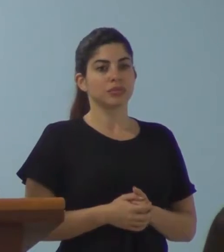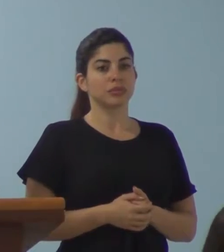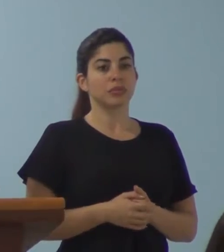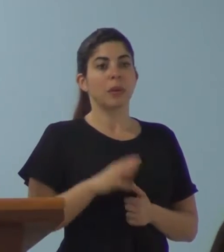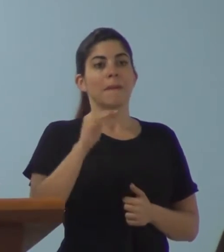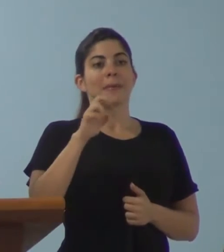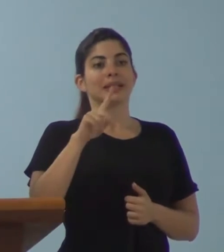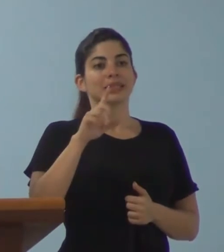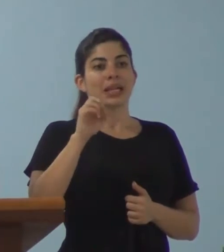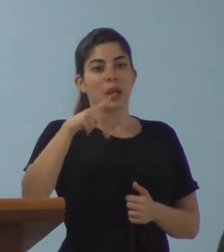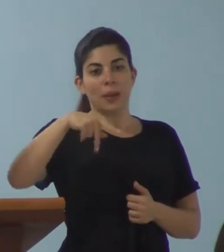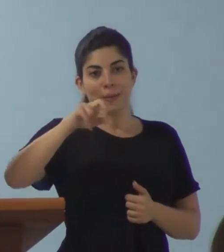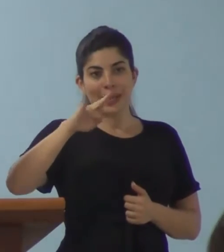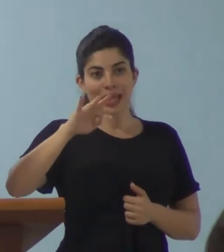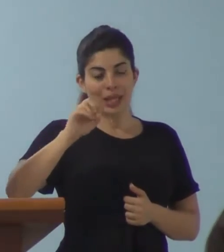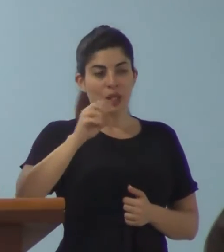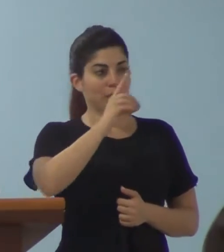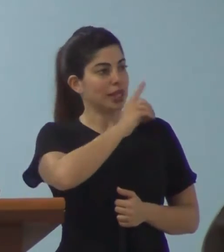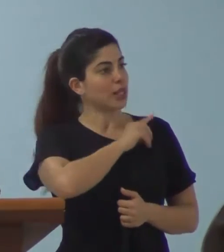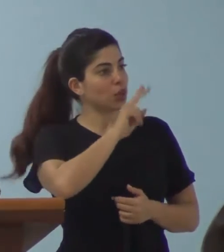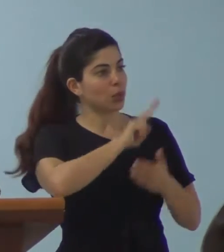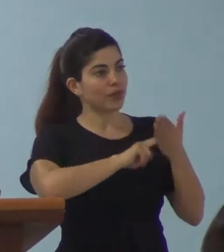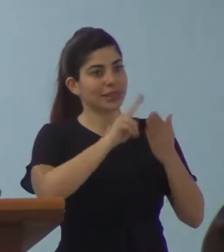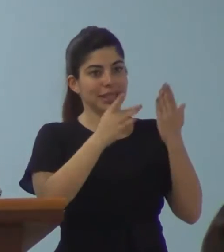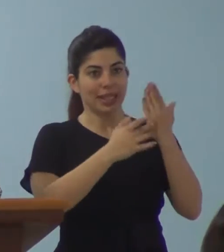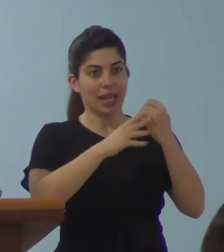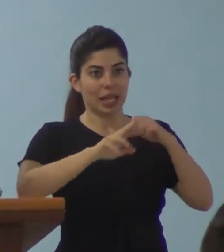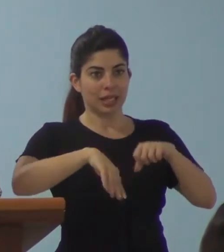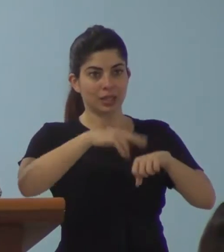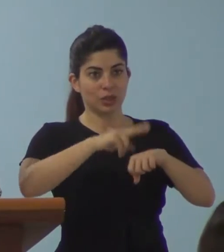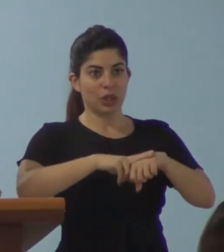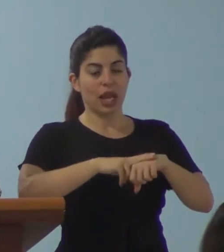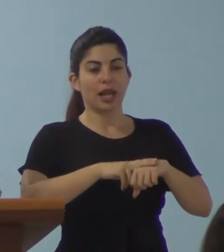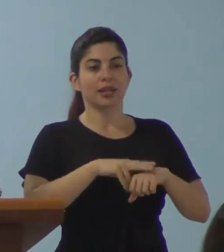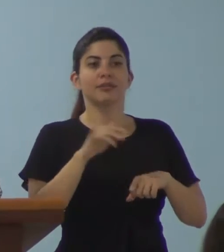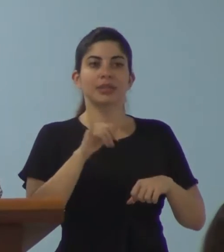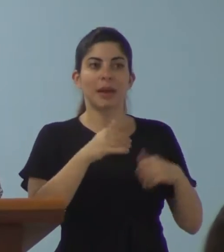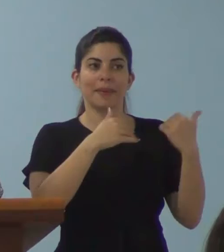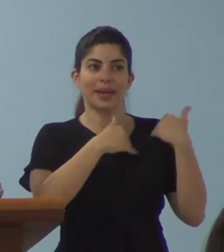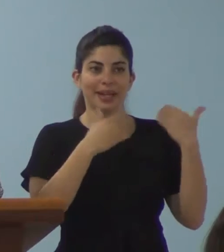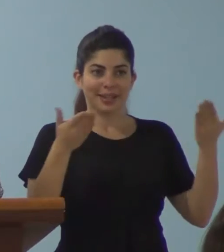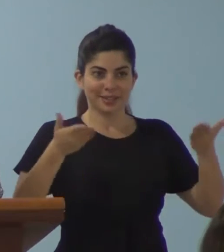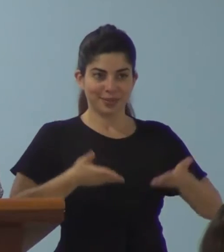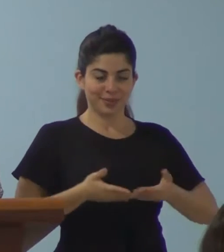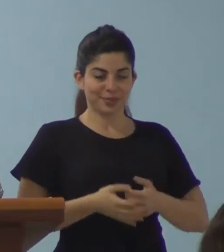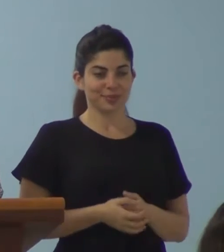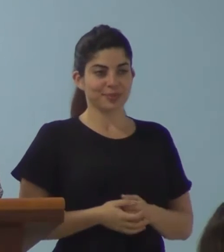Don Marcel Prieto, rector de la Universidad Técnica Nacional y anfitrión.